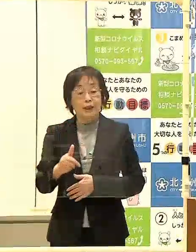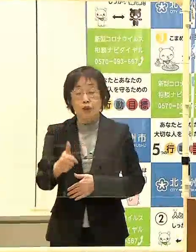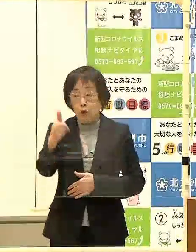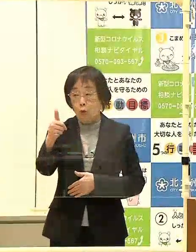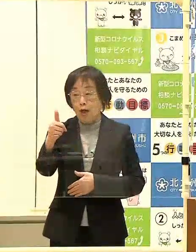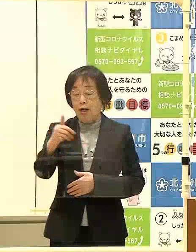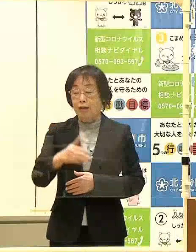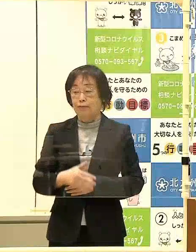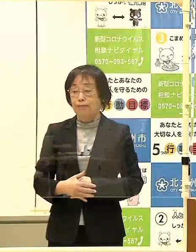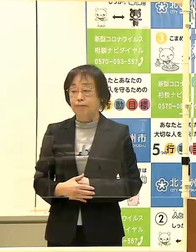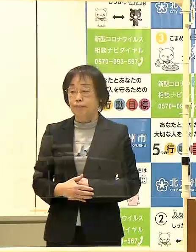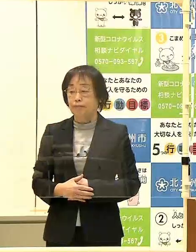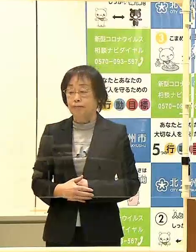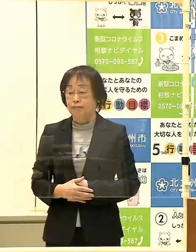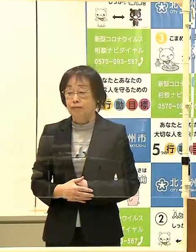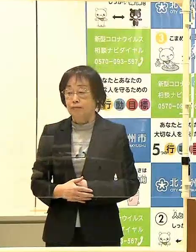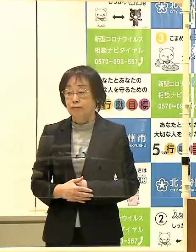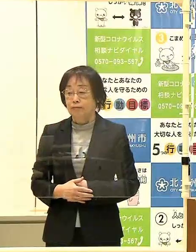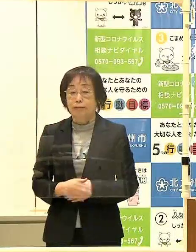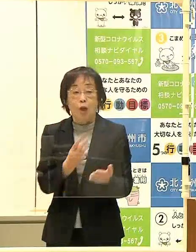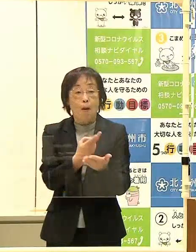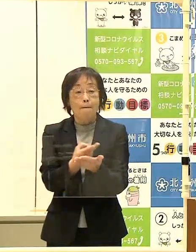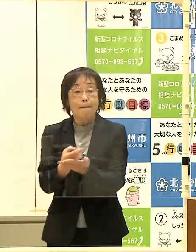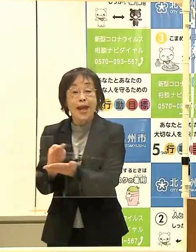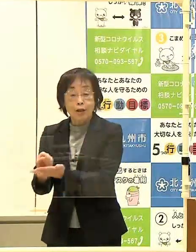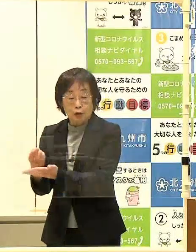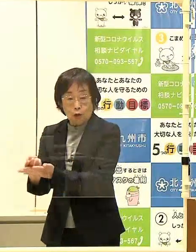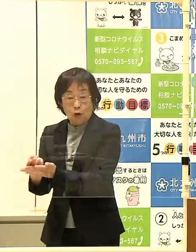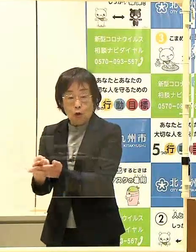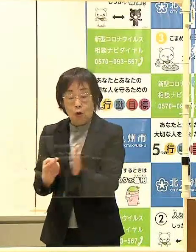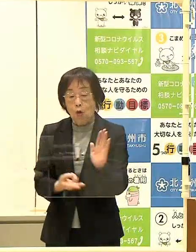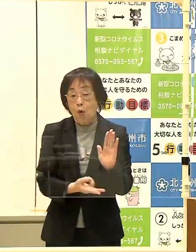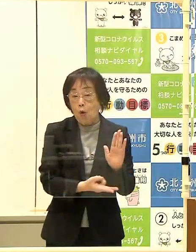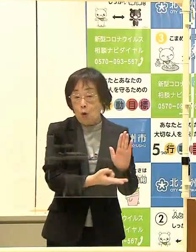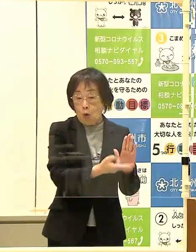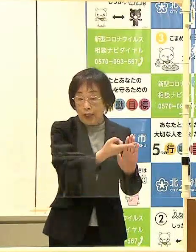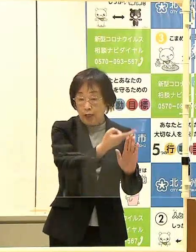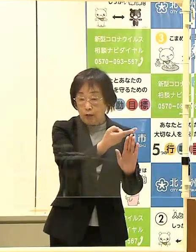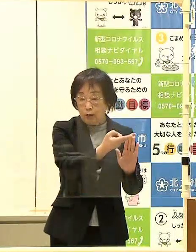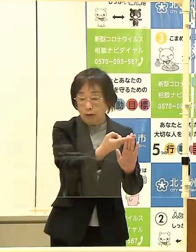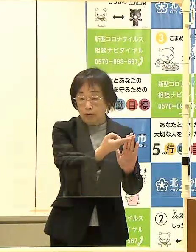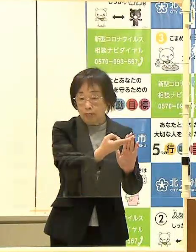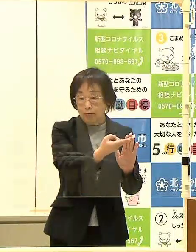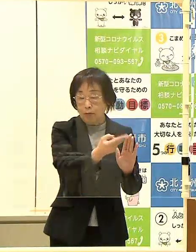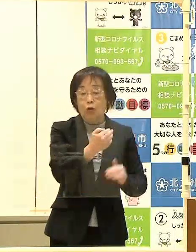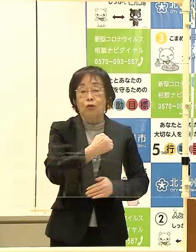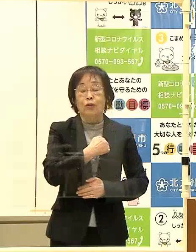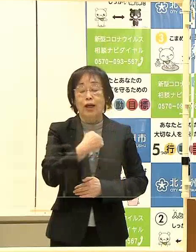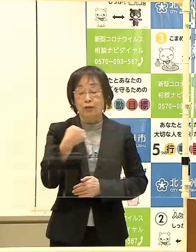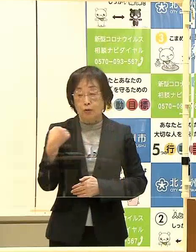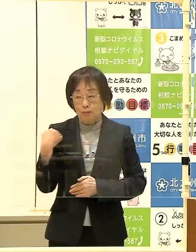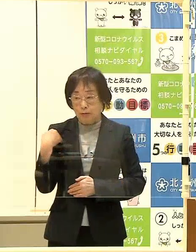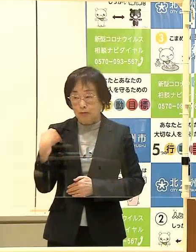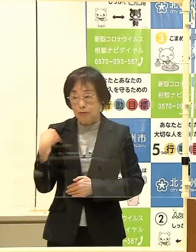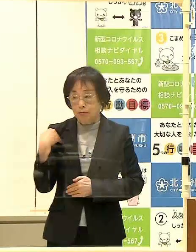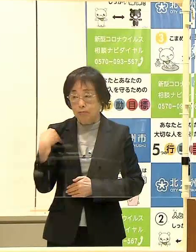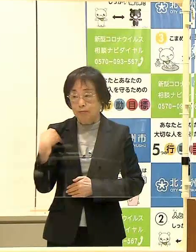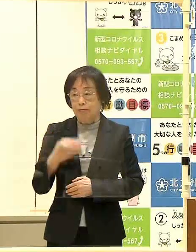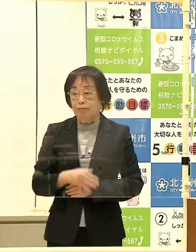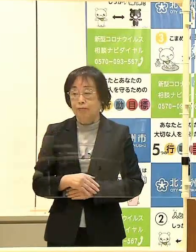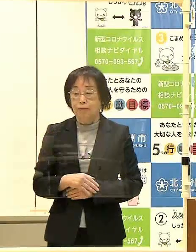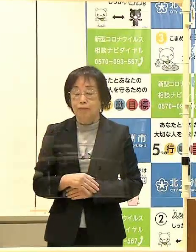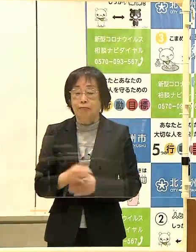そのベストの数は補填の表彰等の数がはえんリプも者騎士や赤文字